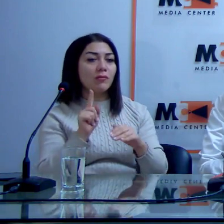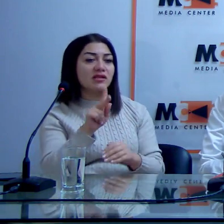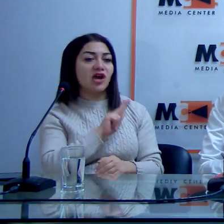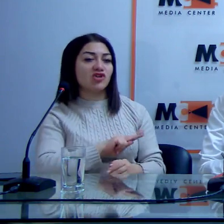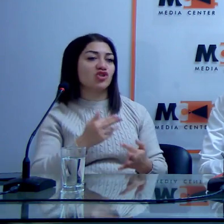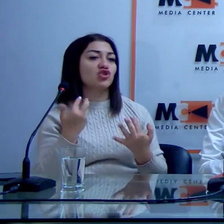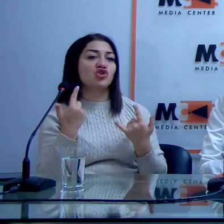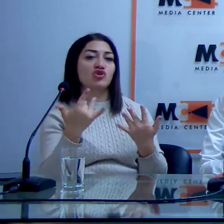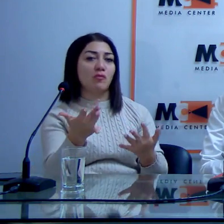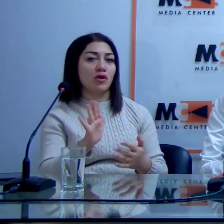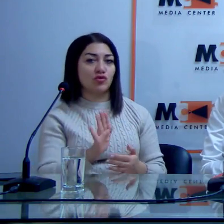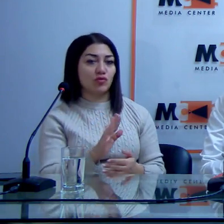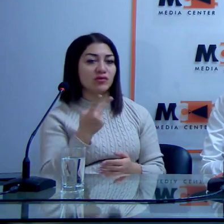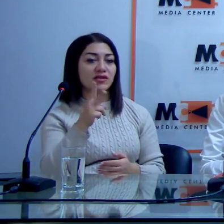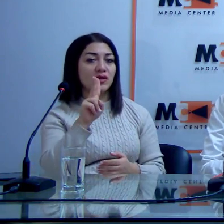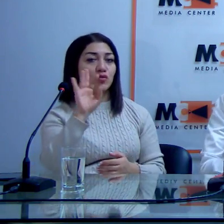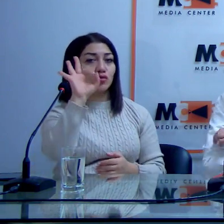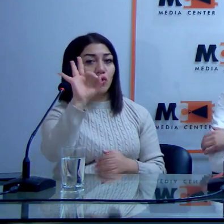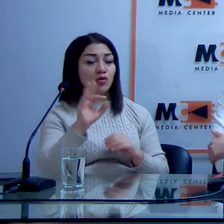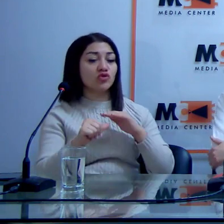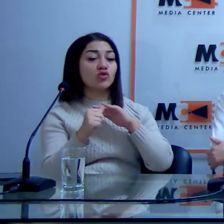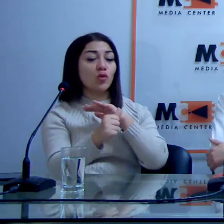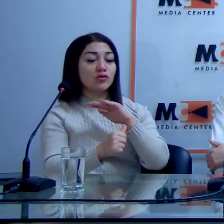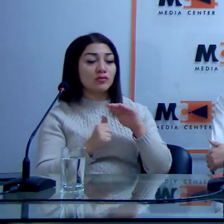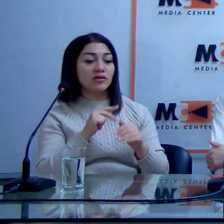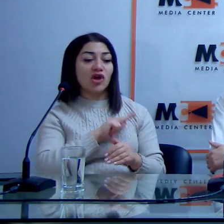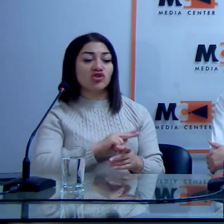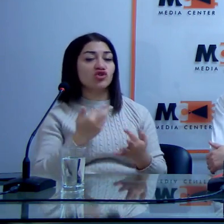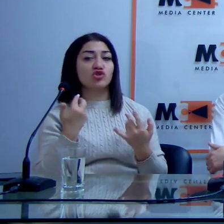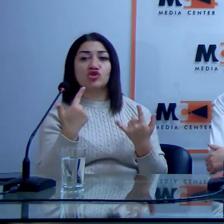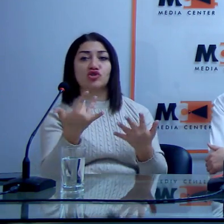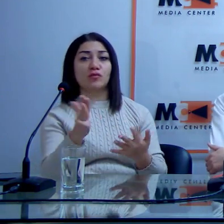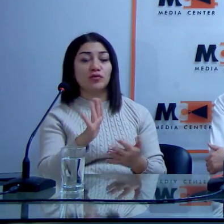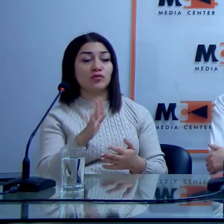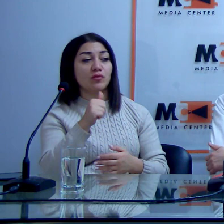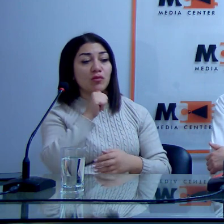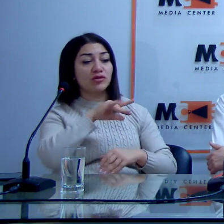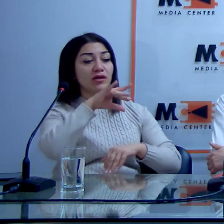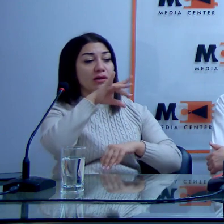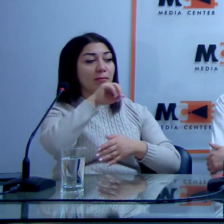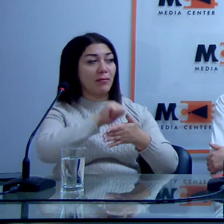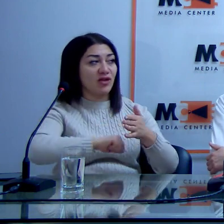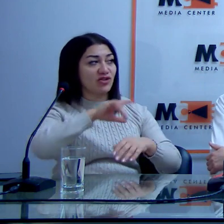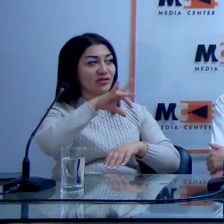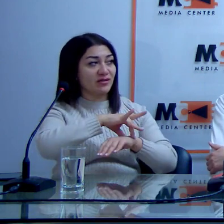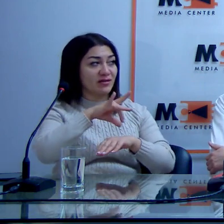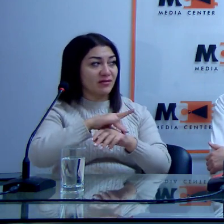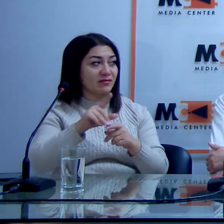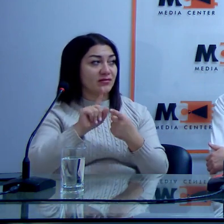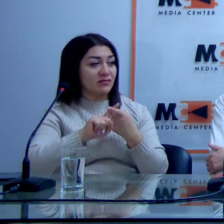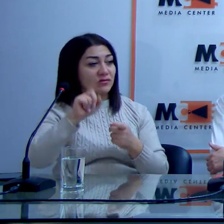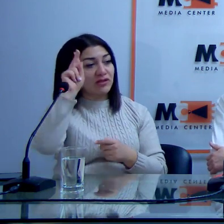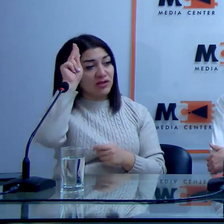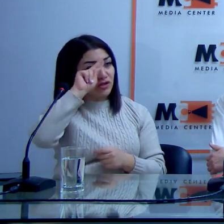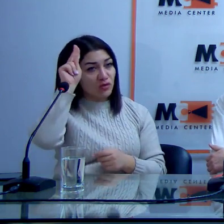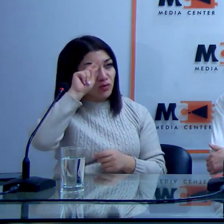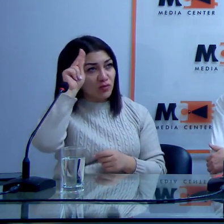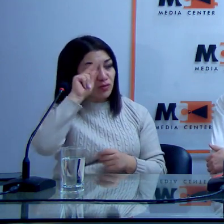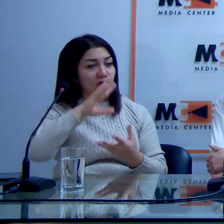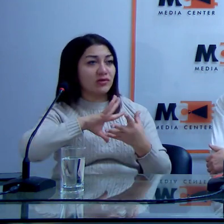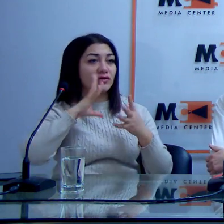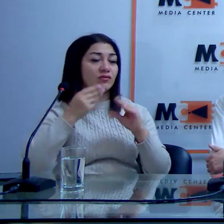աշխատանք։ Այստեղ եթե փորձենք պատճառները վերհանել, թեկին կրթության հետ կապված, կրթության եւ